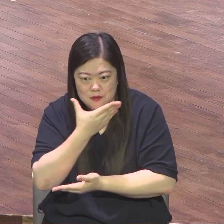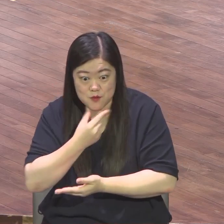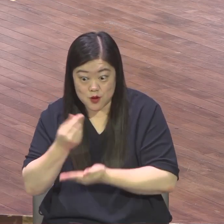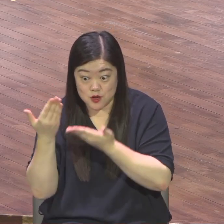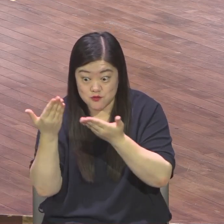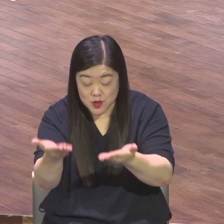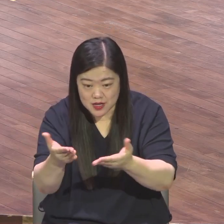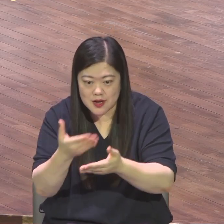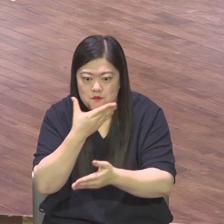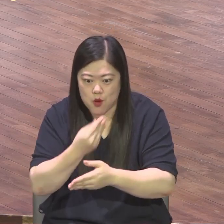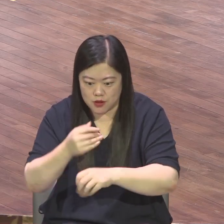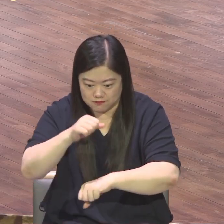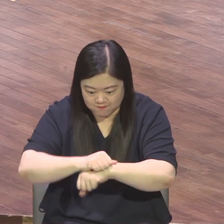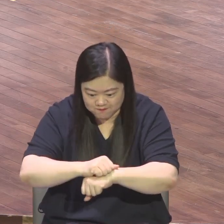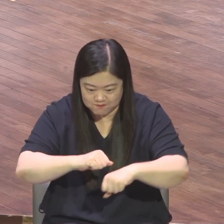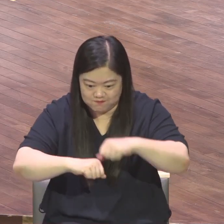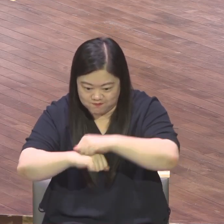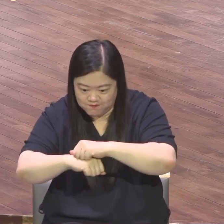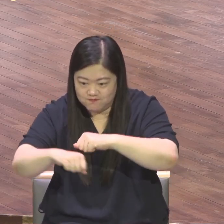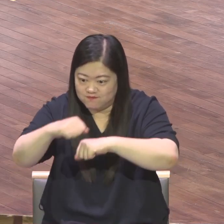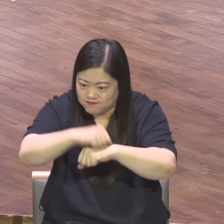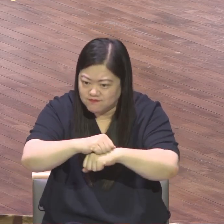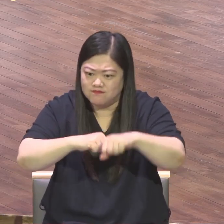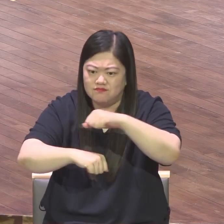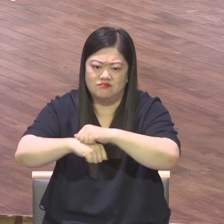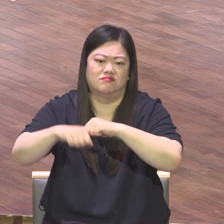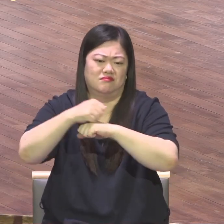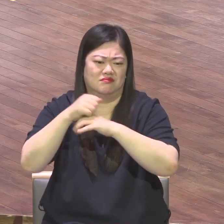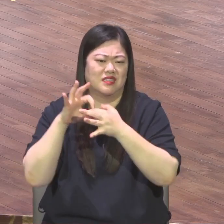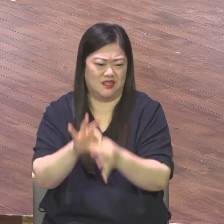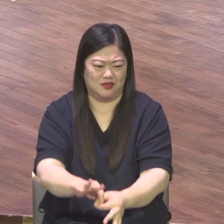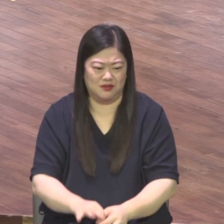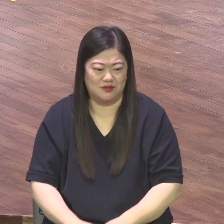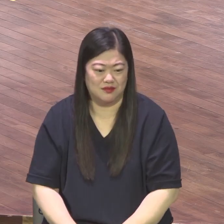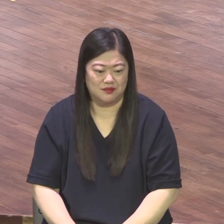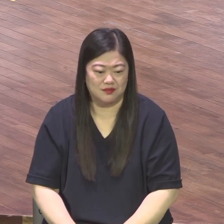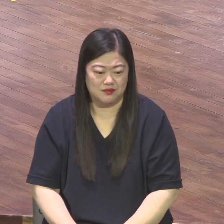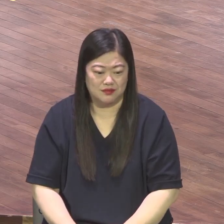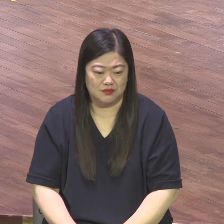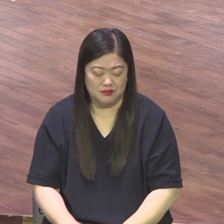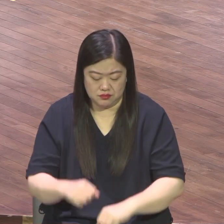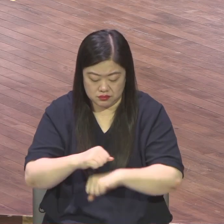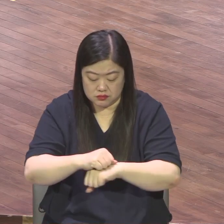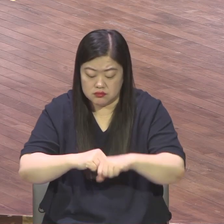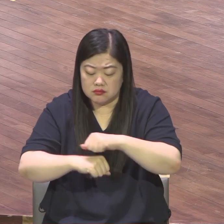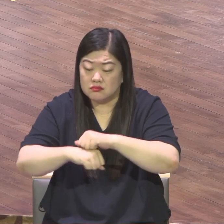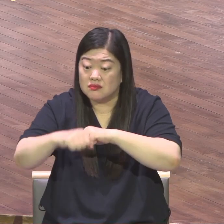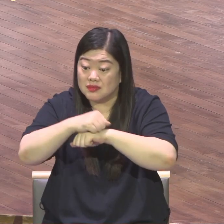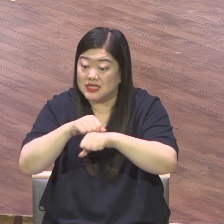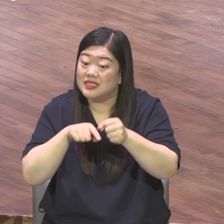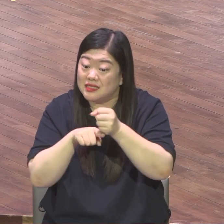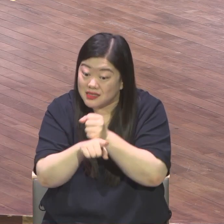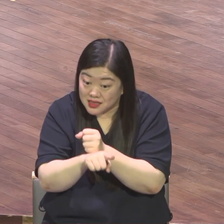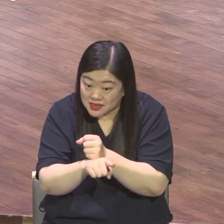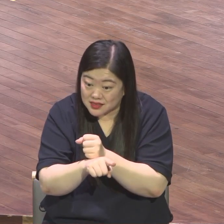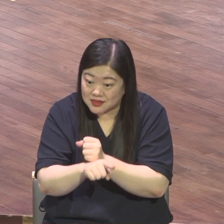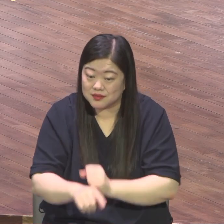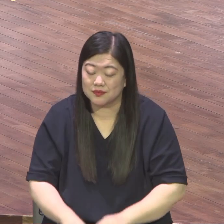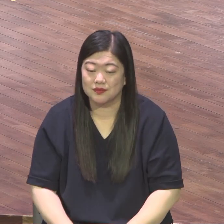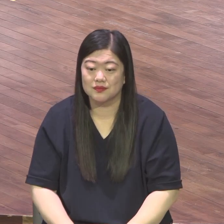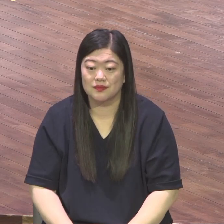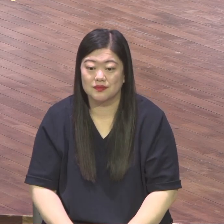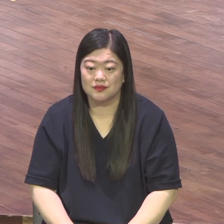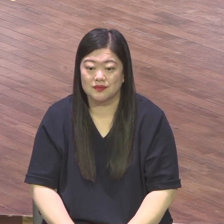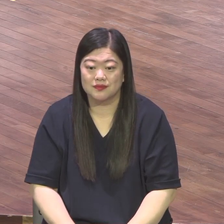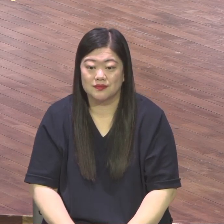수장. 아멘. 이 수장절의 축복은 우리 배경이 뭐예요? 수장절을 이 의미는요